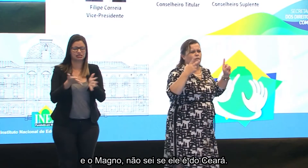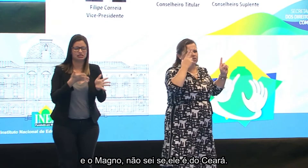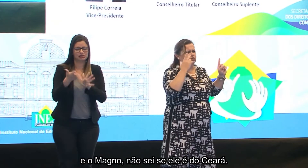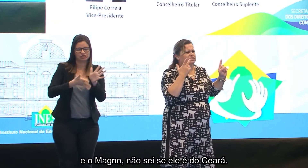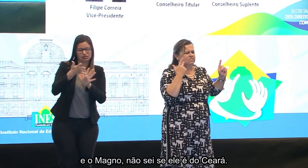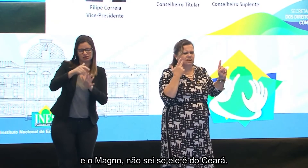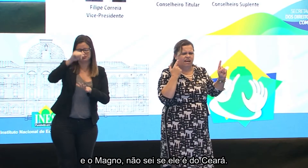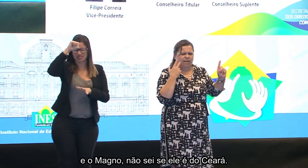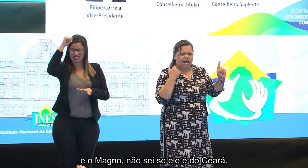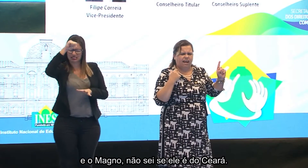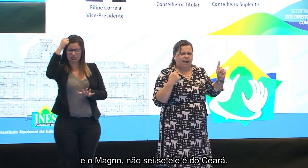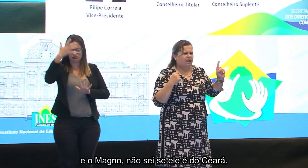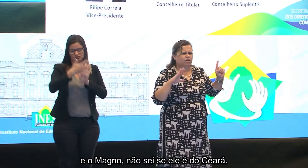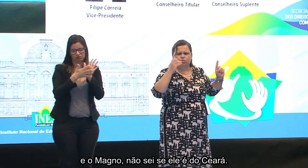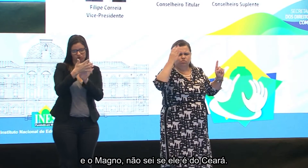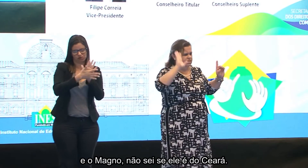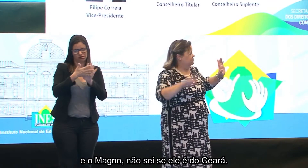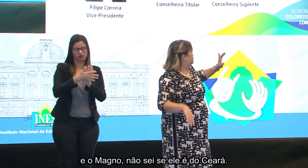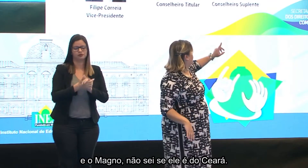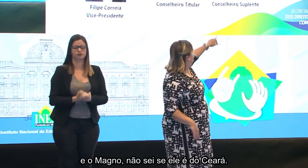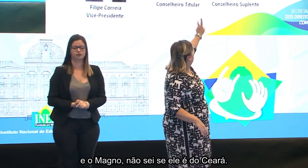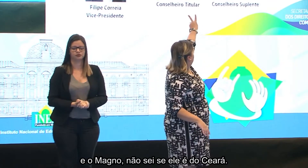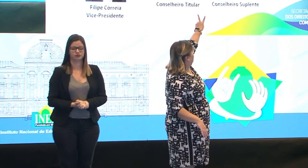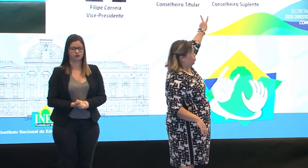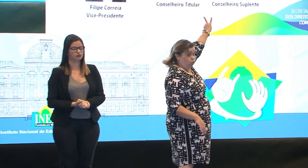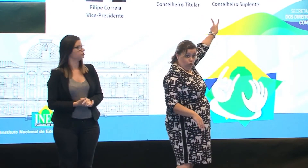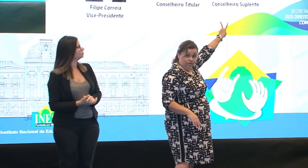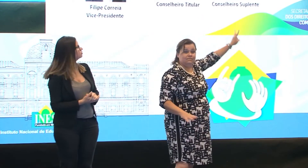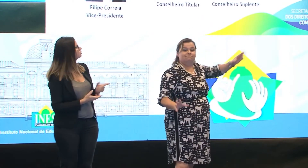E o Magno também, não sei se ele é do Ceará.